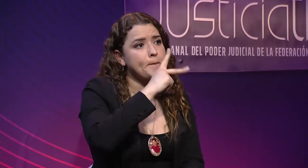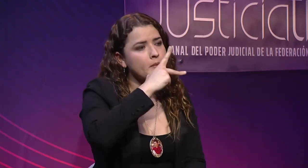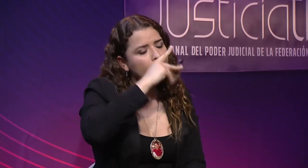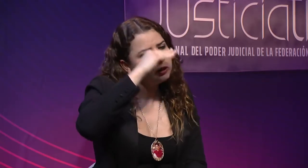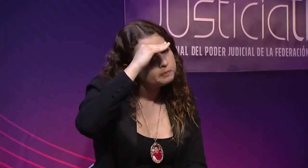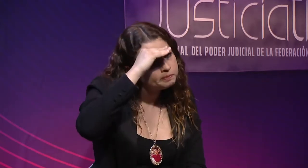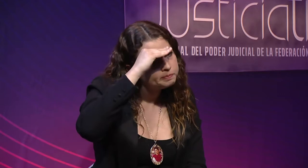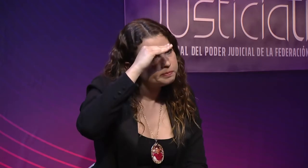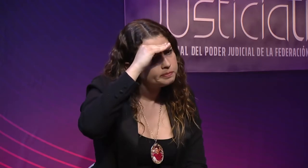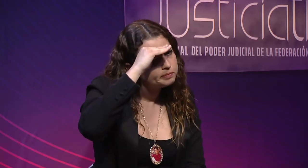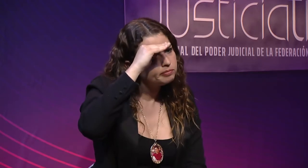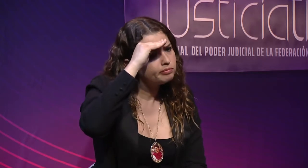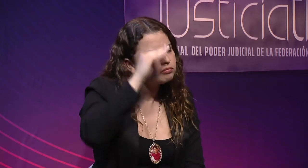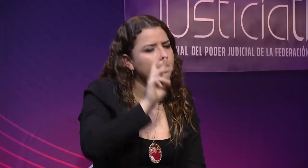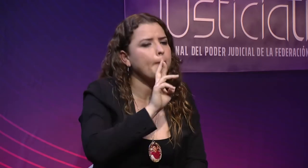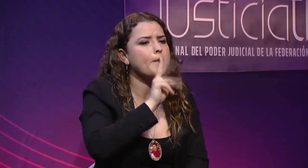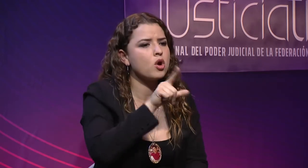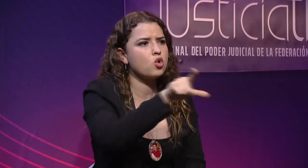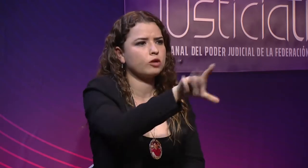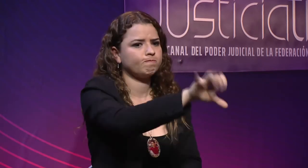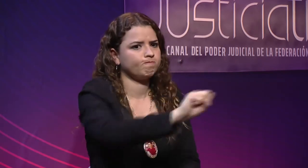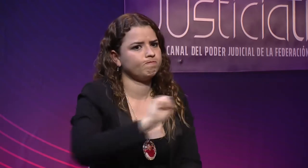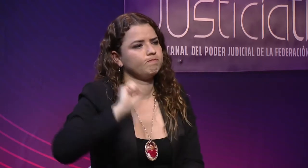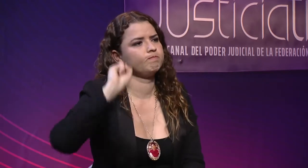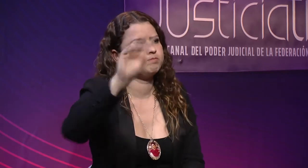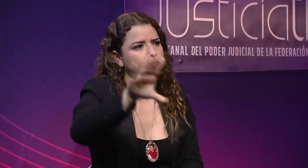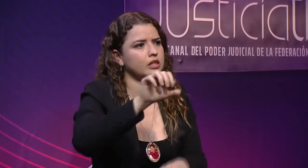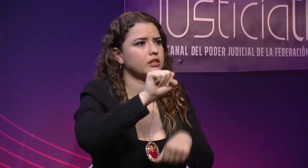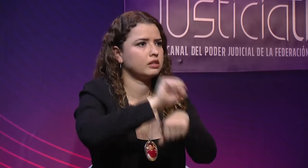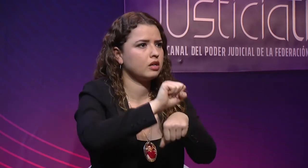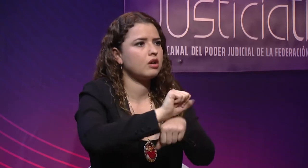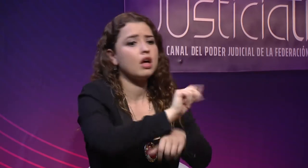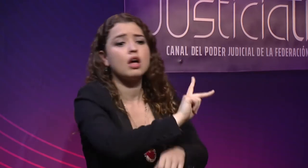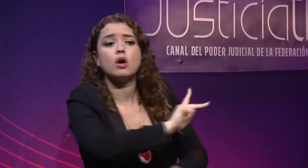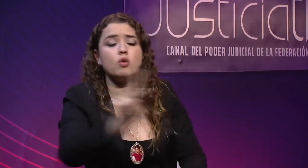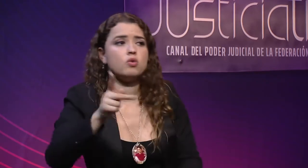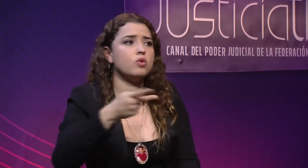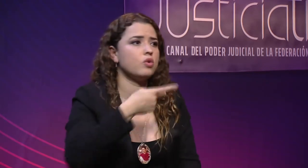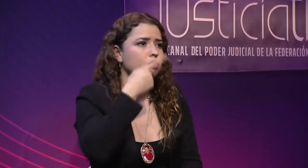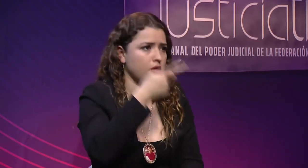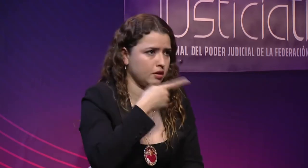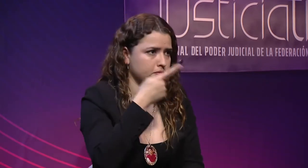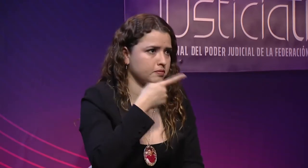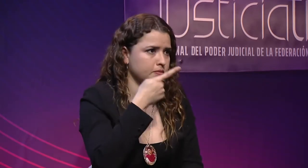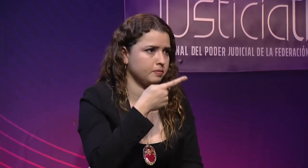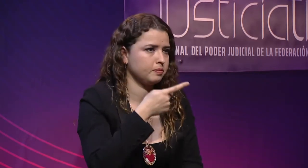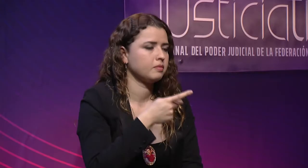fui a la secundaria, mis papás decidieron que era mejor que la secundaria la cursara